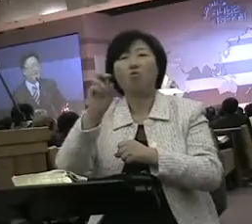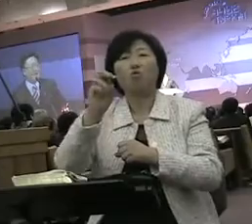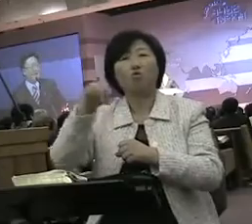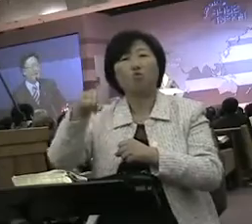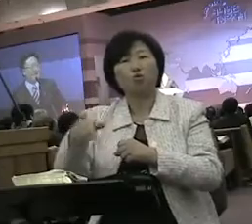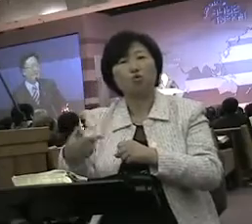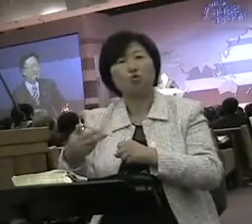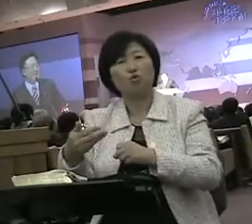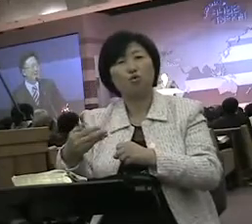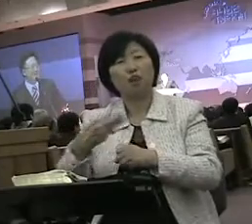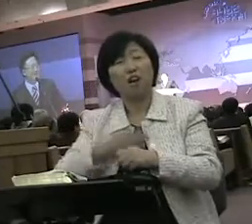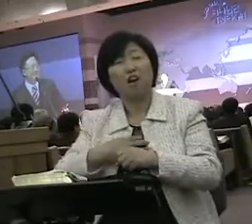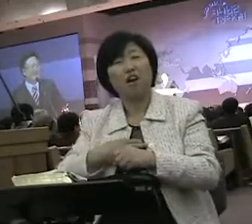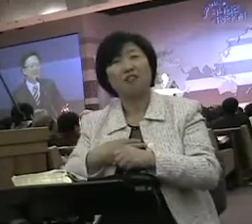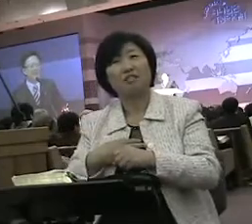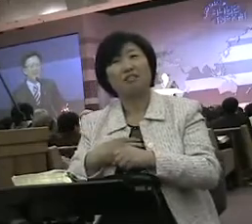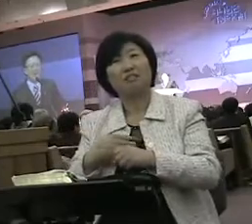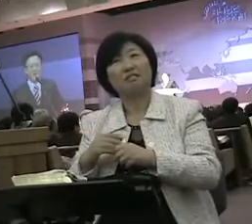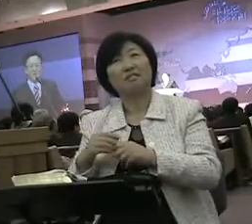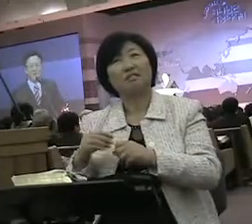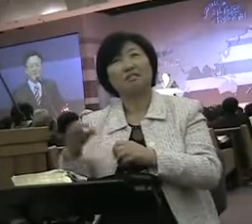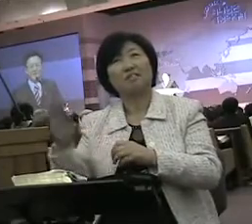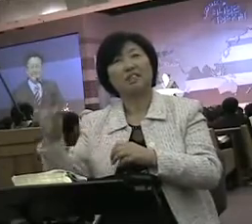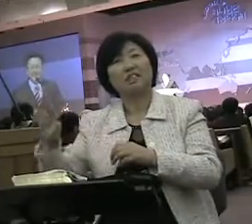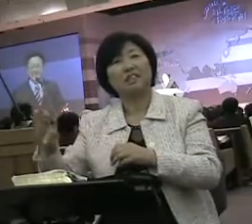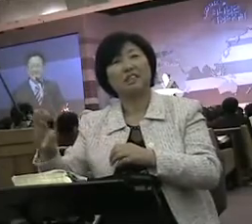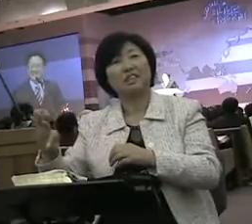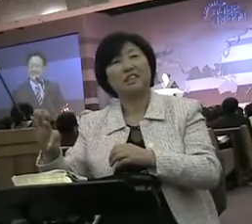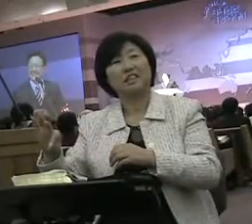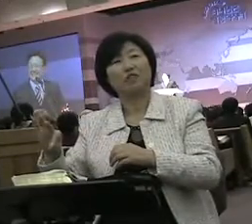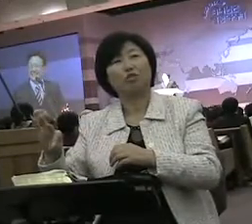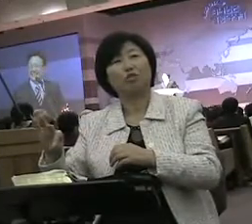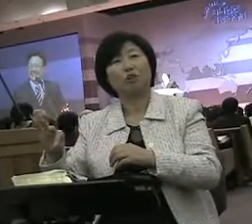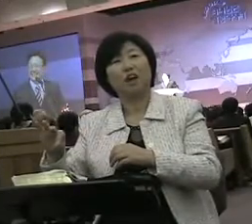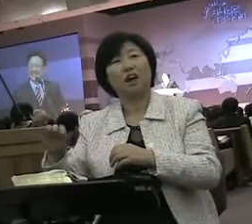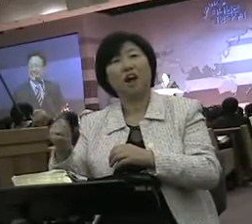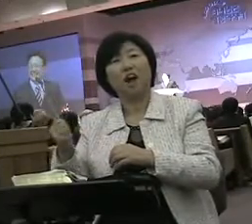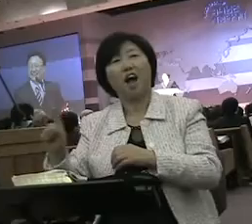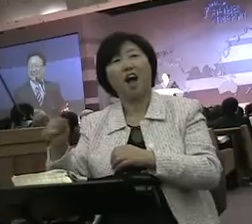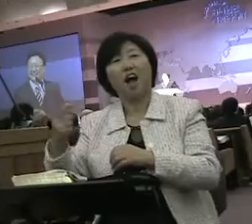여기 있으면요, 세계 각지에서 오라는 데가 있습니다.